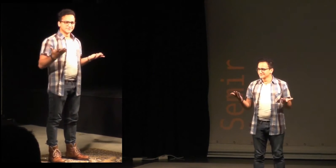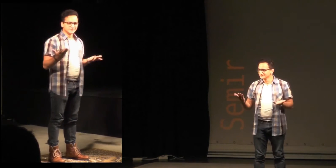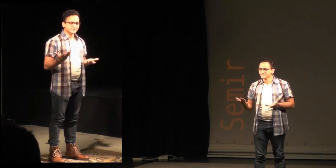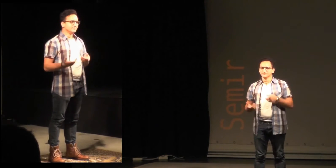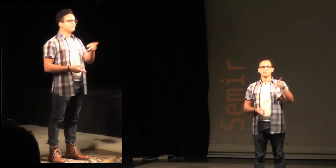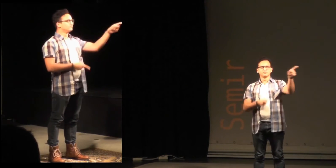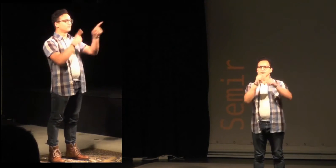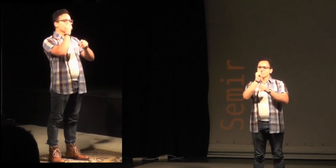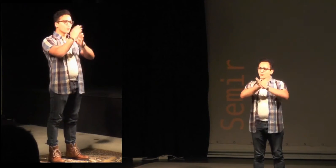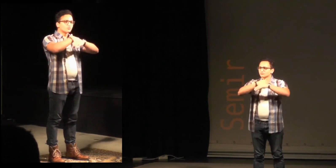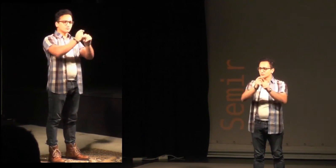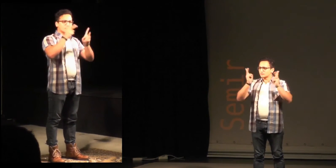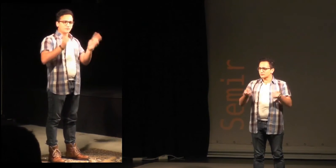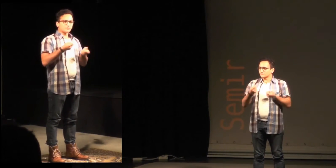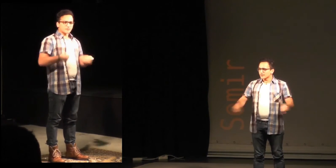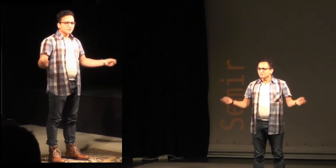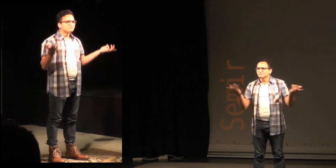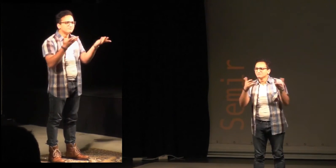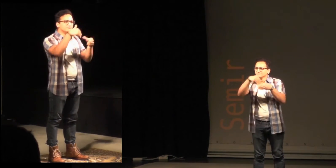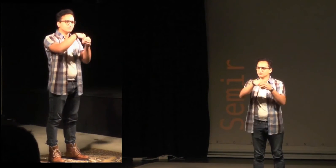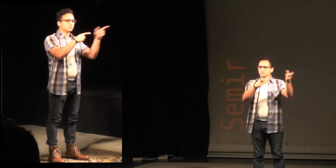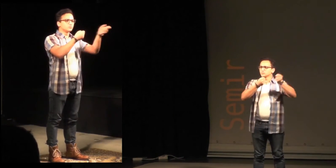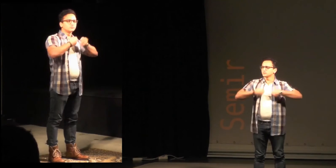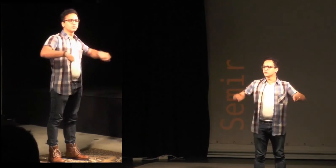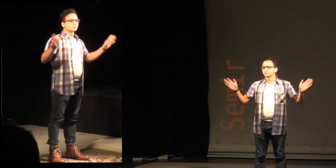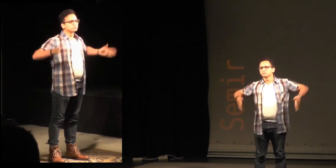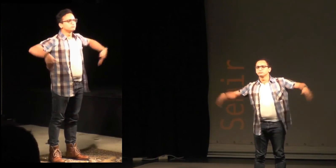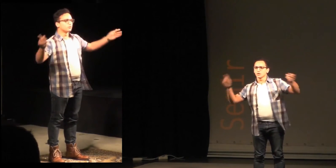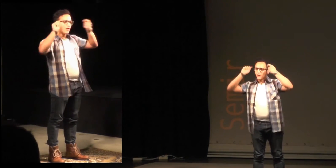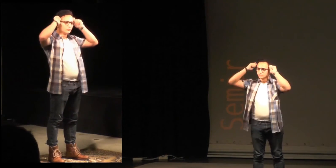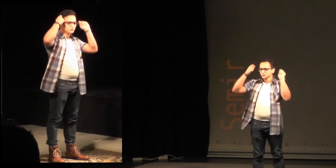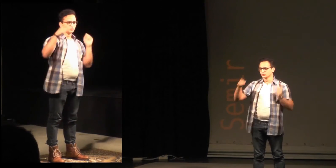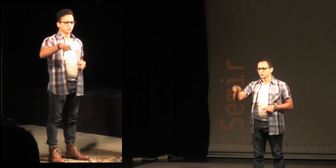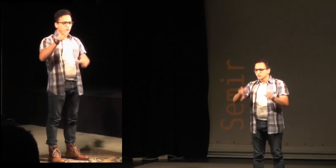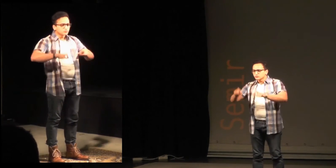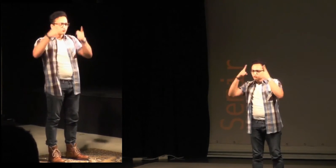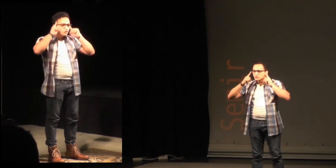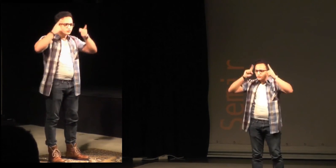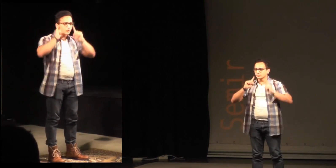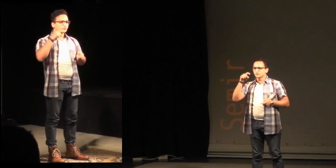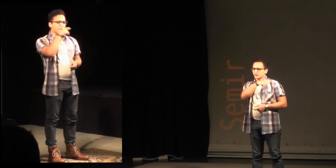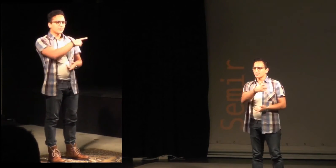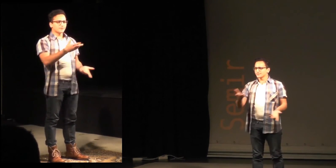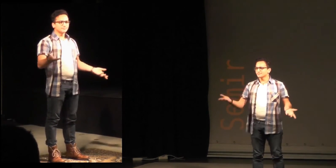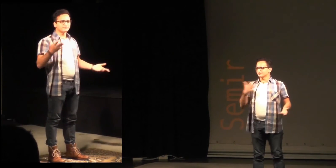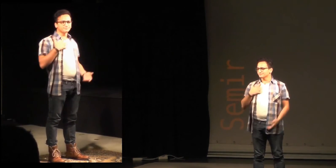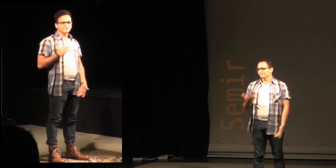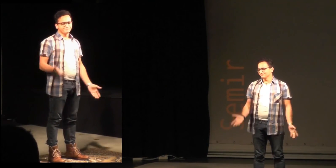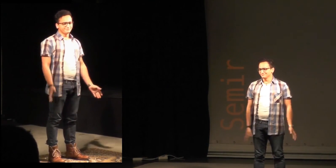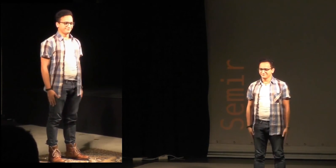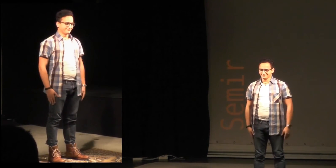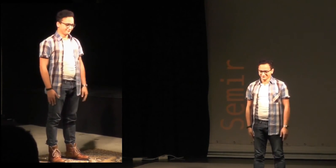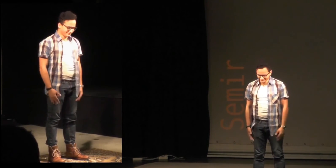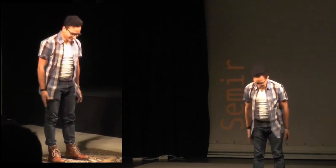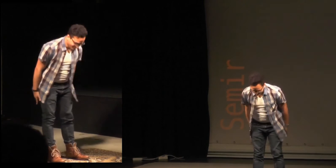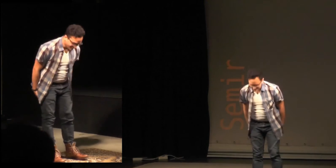jetzt wisst ihr, was es auf sich hat mit dem Begriff Freiheit. Aber Moment, ich möchte euch kurz erläutern. In meinen Augen ist der